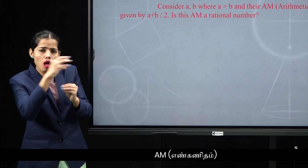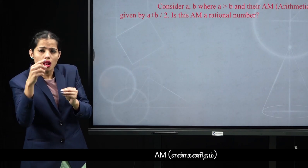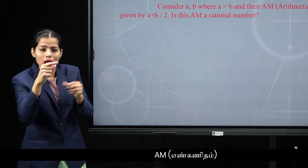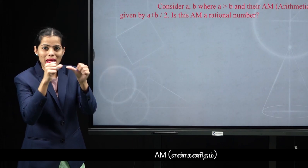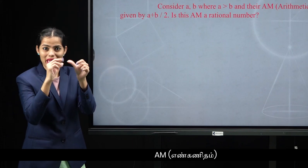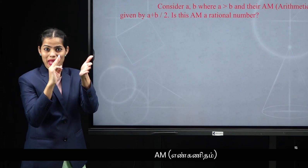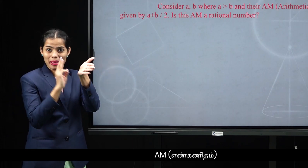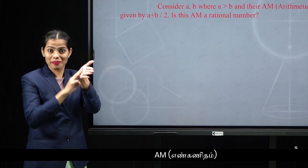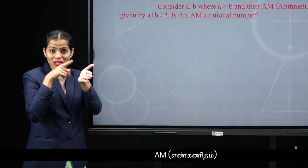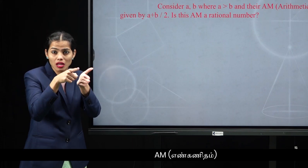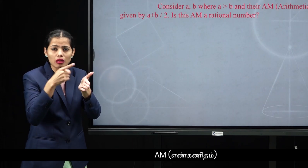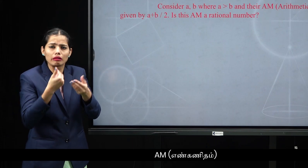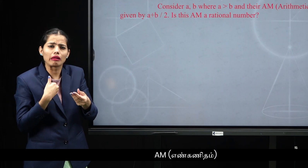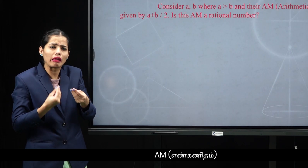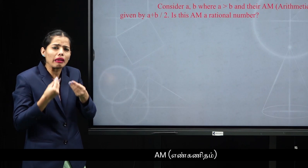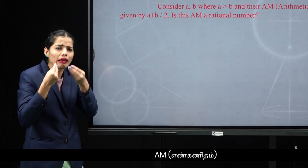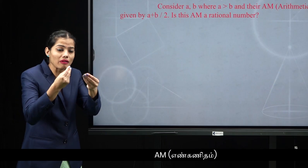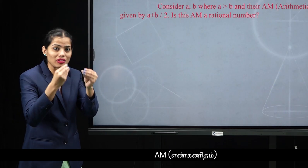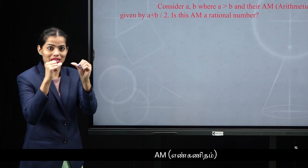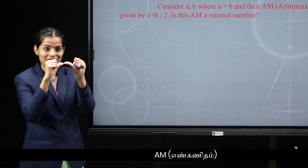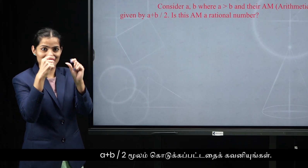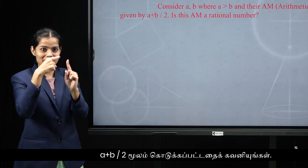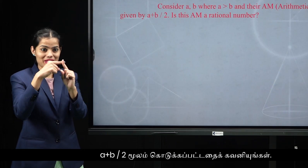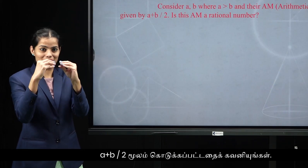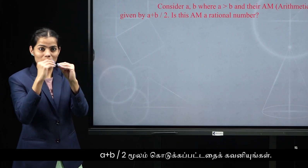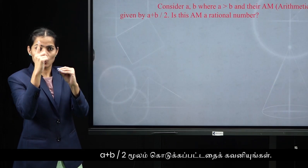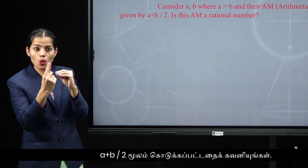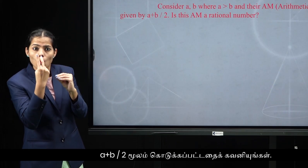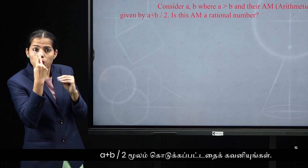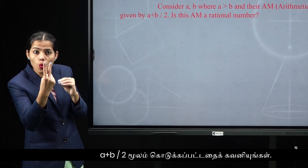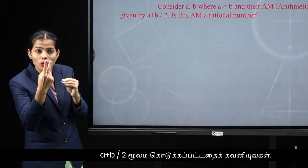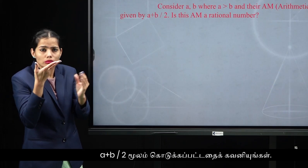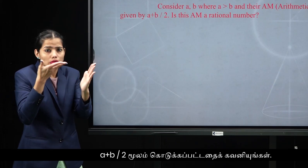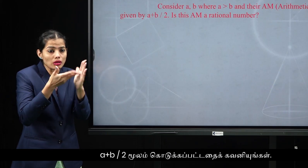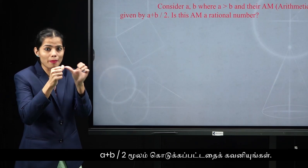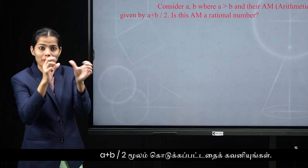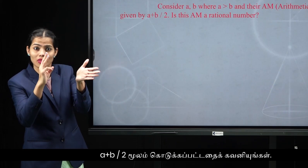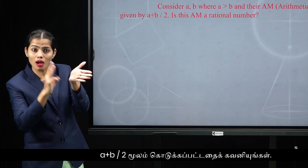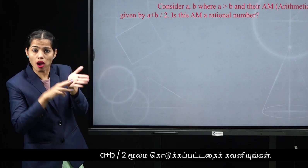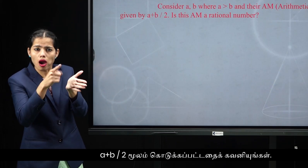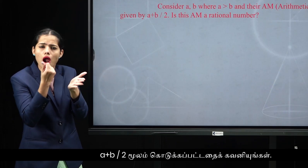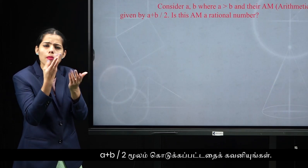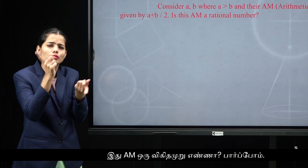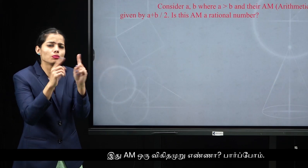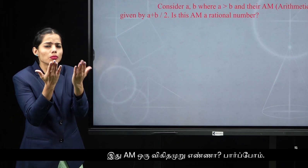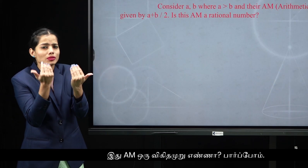அவற்றின் AM அதாவது எண்கணிதம் A கூட்டல் B இன் கீழ் 2 மூலம் கொடுக்கப்பட்டதை கவனியுங்கள்.